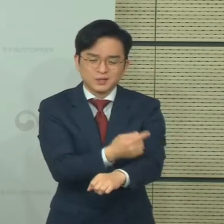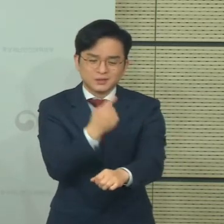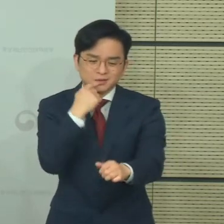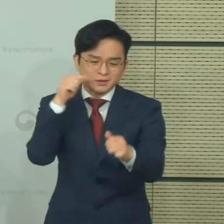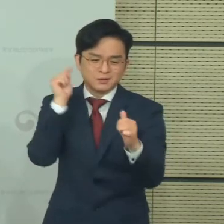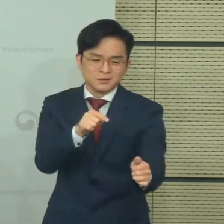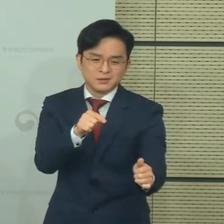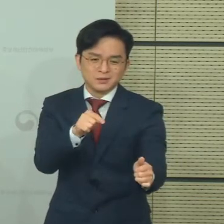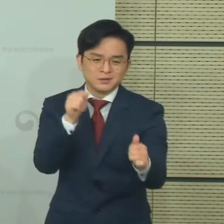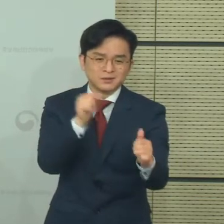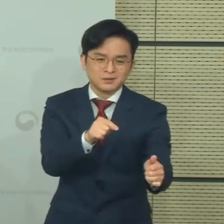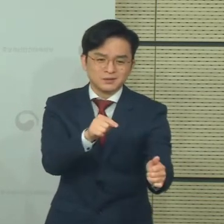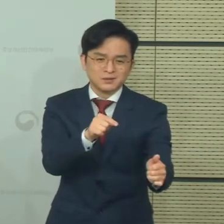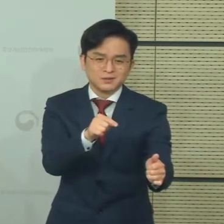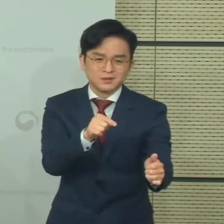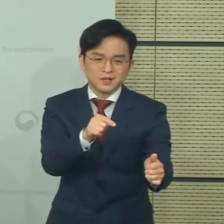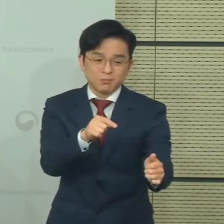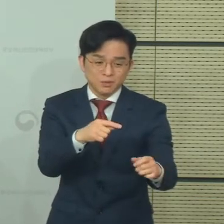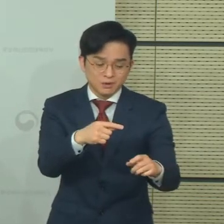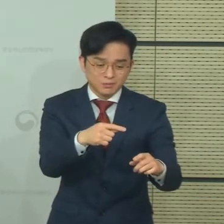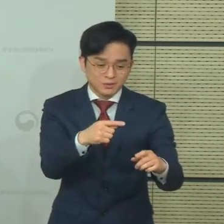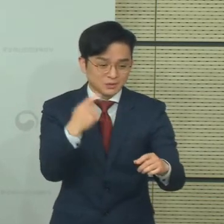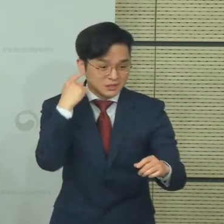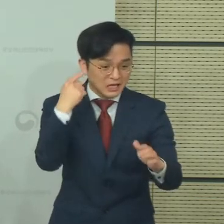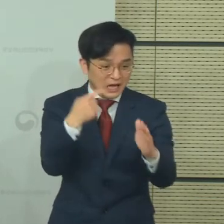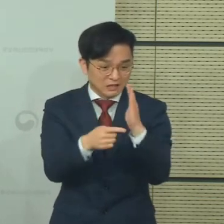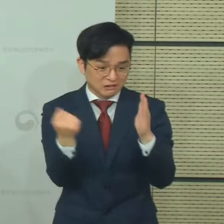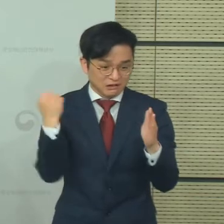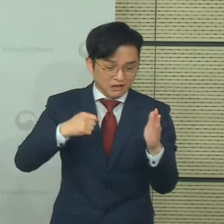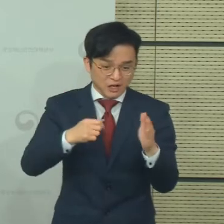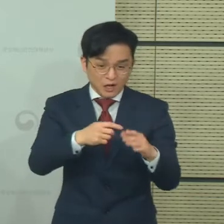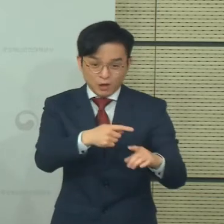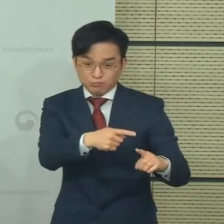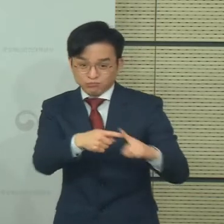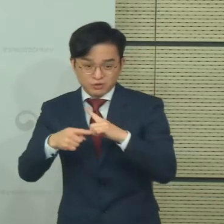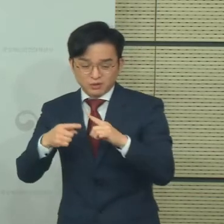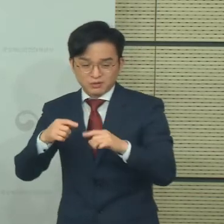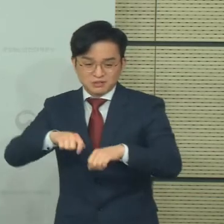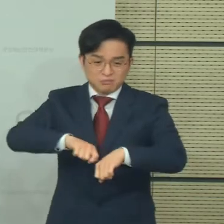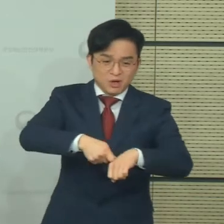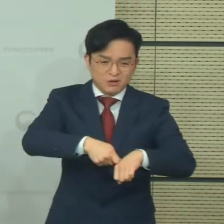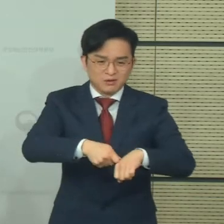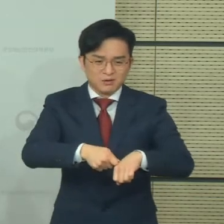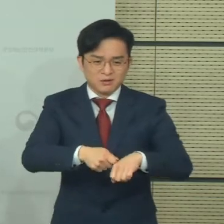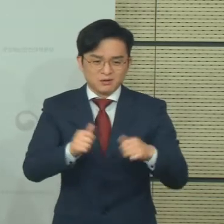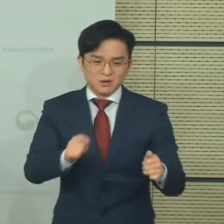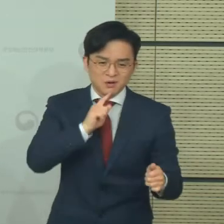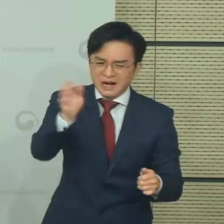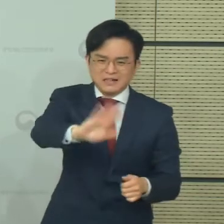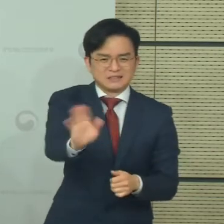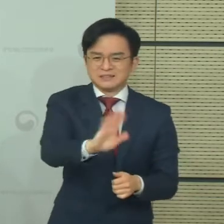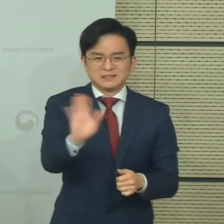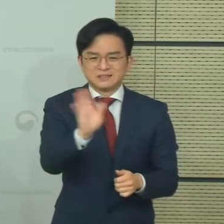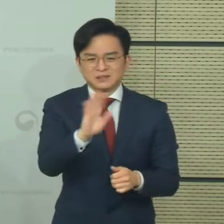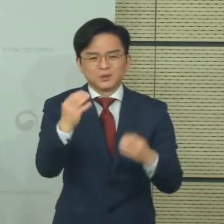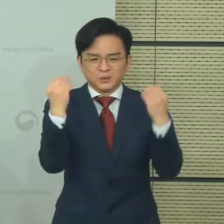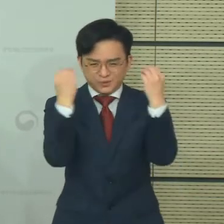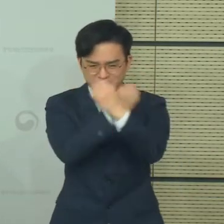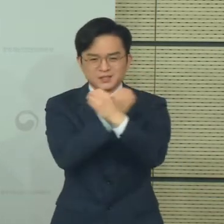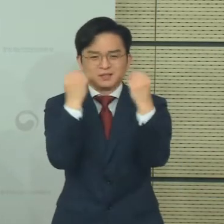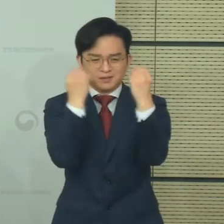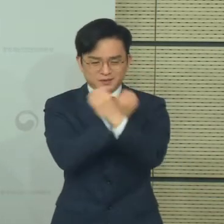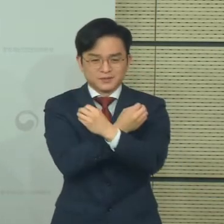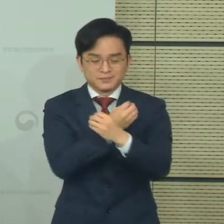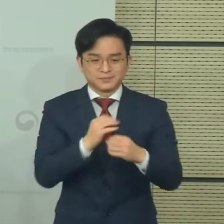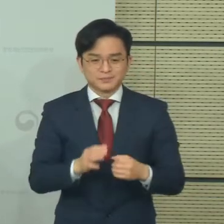방안 중에 하나다라고 생각을 좀 하시면 될 것 같고요. 상당히 잘잘못을 따지기 어려운 그런 이제 사항들이